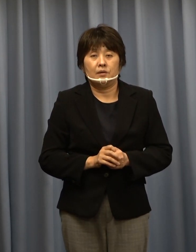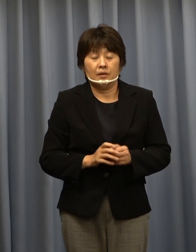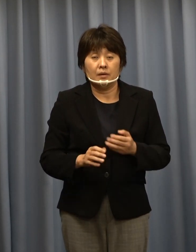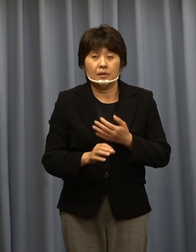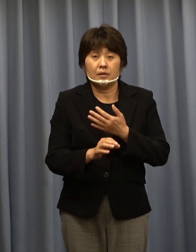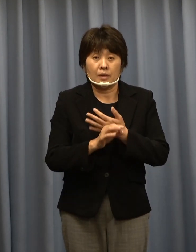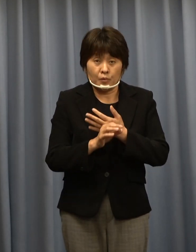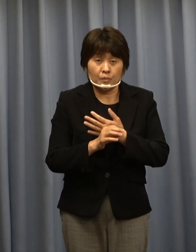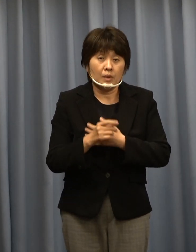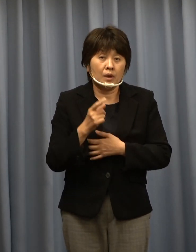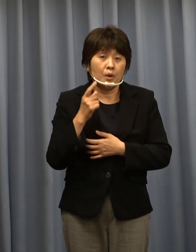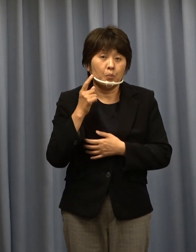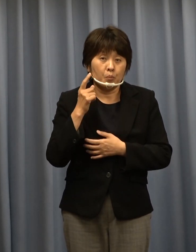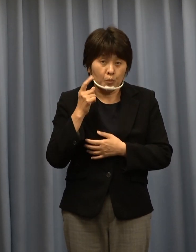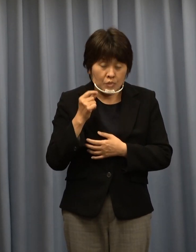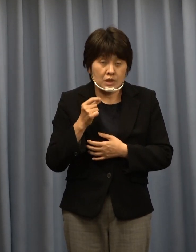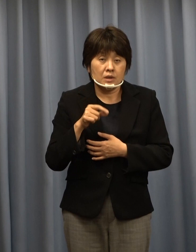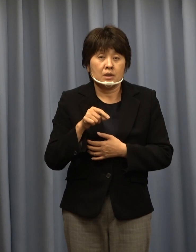、もしこれも